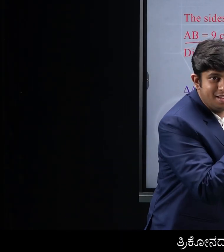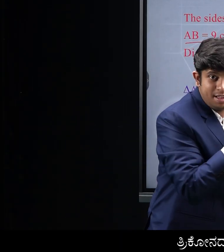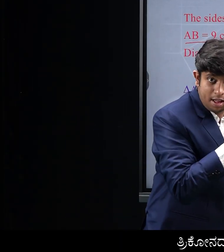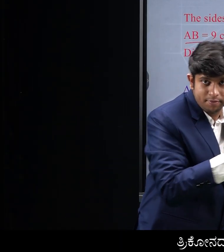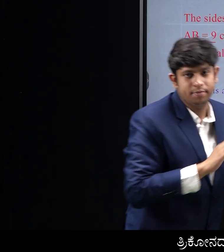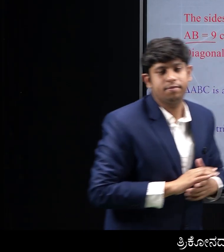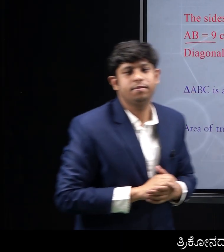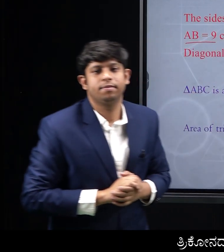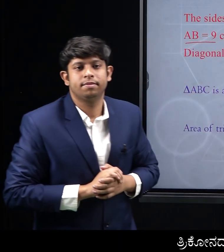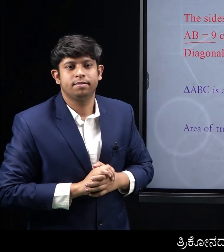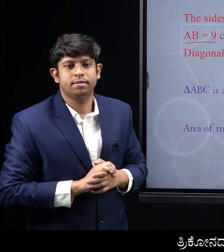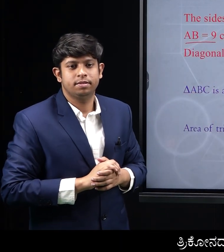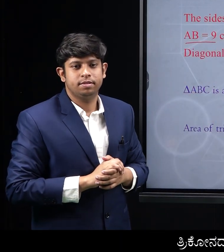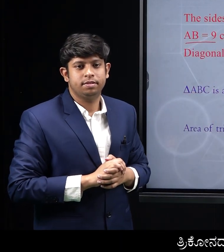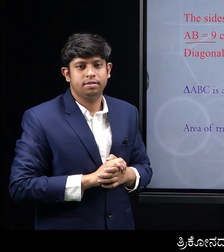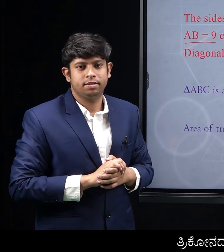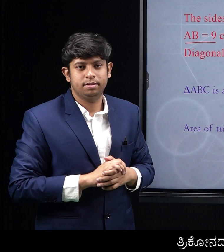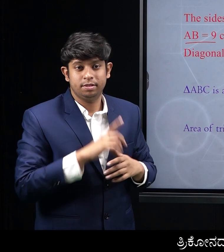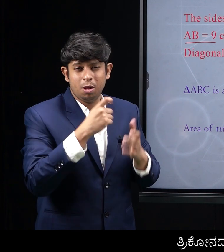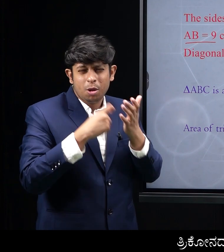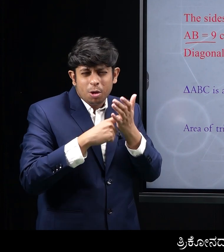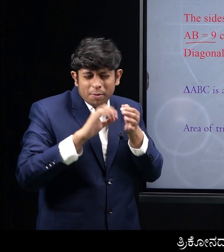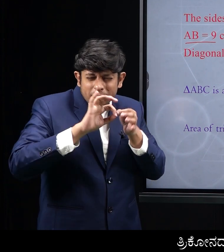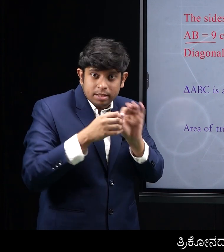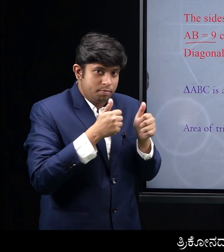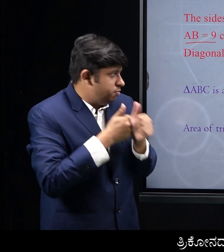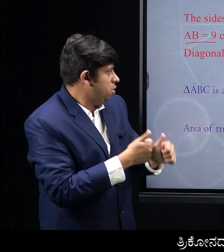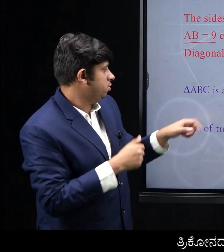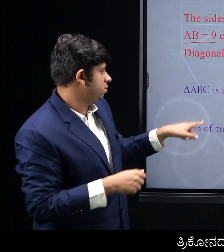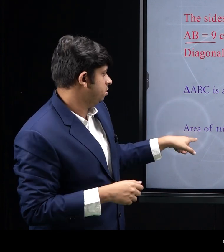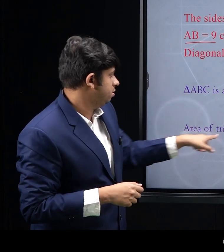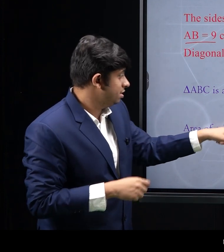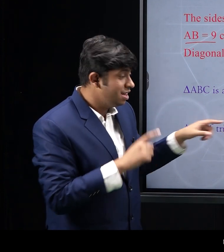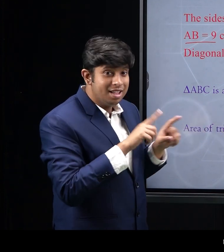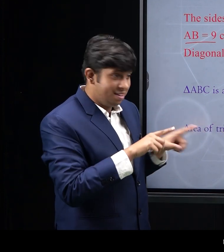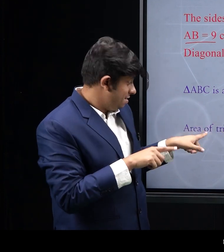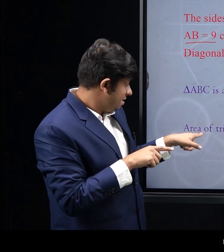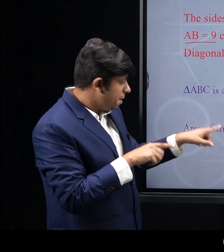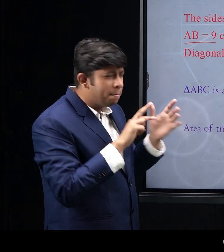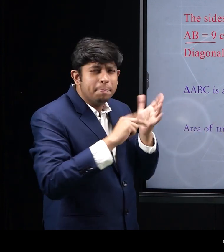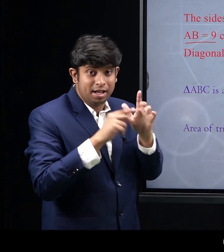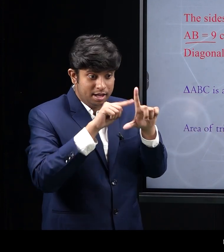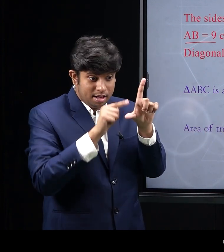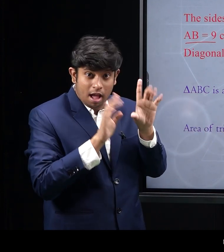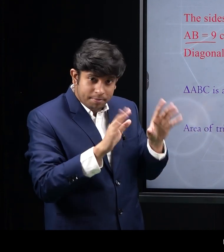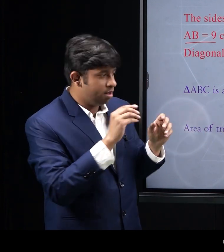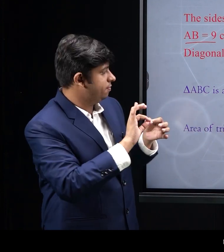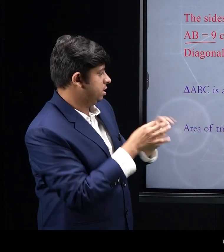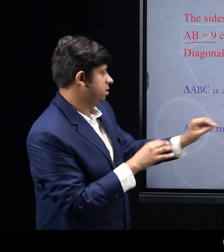ತ್ರಿಕೋನದ ವಿಸ್ತೀರ್ಣ = ಅರ್ಧ ಇಂಟು ಬೇಸ್ ಇಂಟು ಎತ್ತರ, ಅಂದರೆ ಅರ್ಧ ಇಂಟು 9 ಇಂಟು